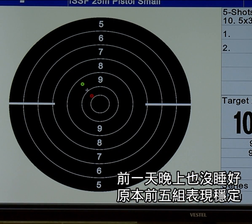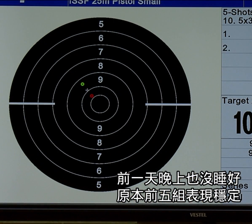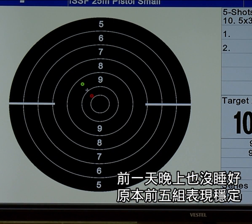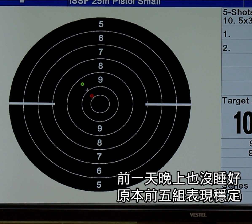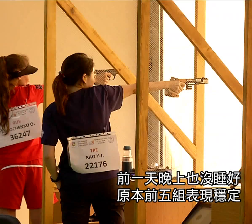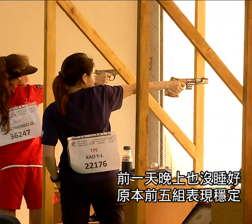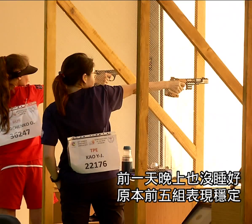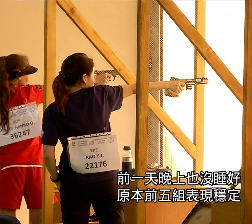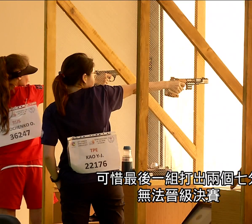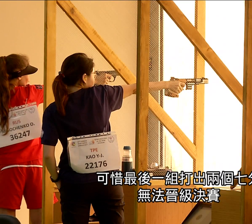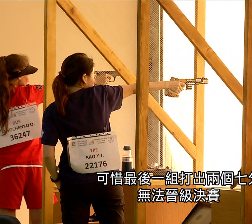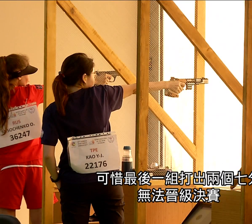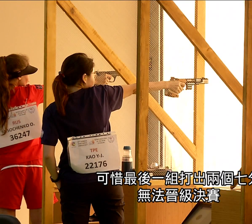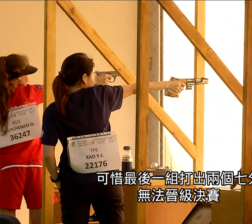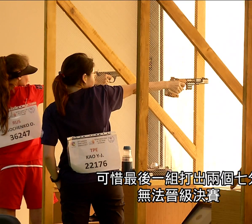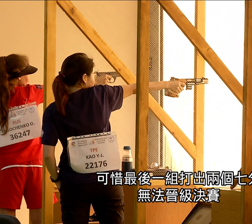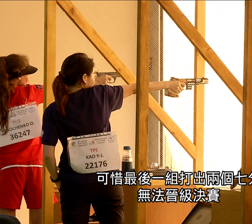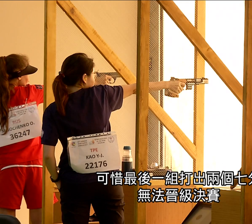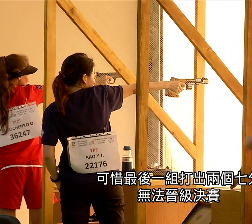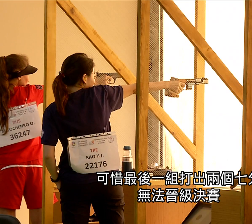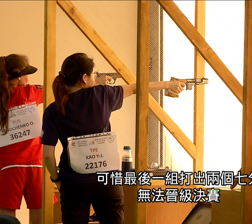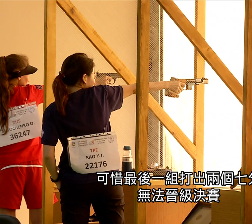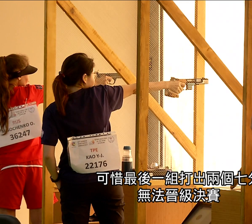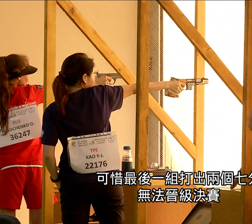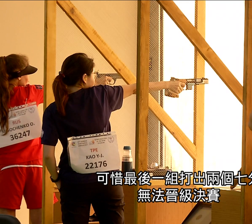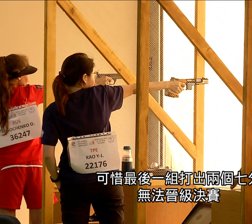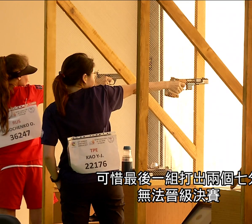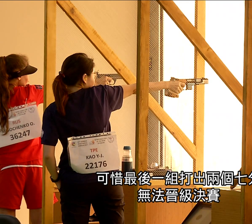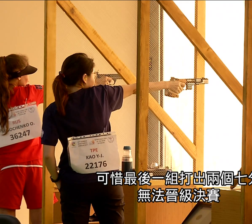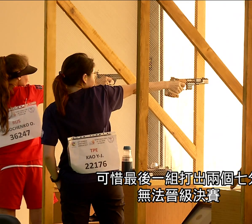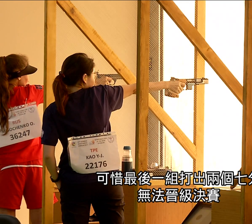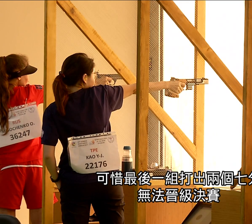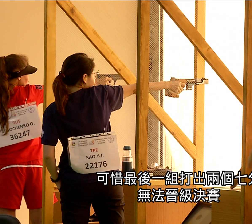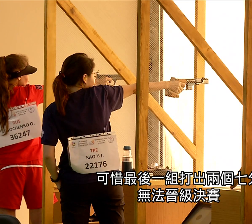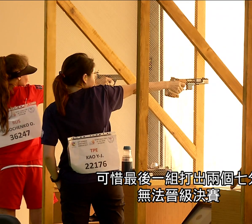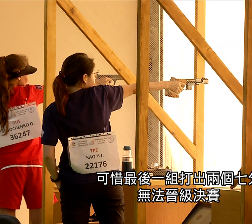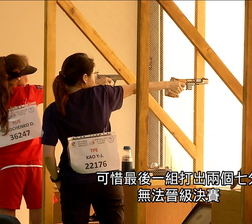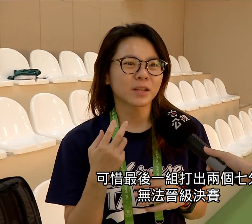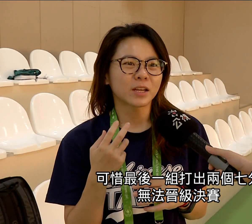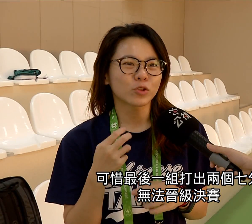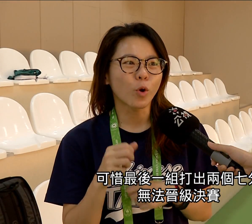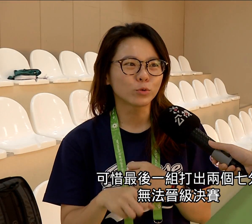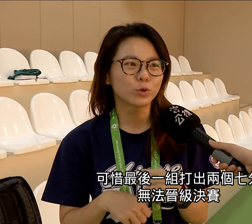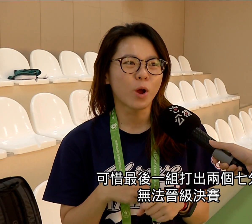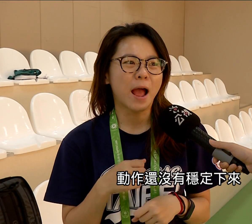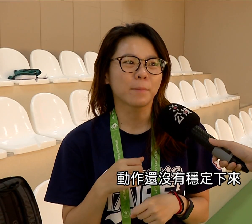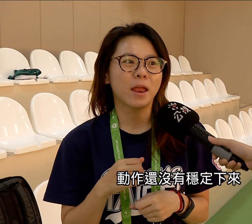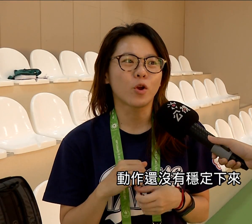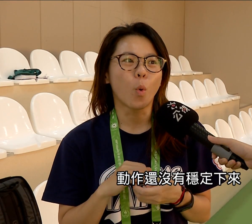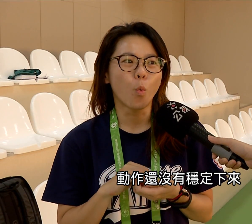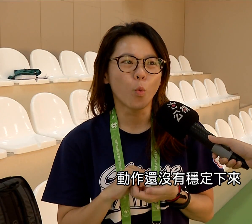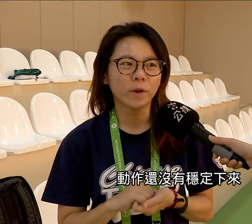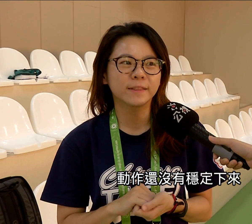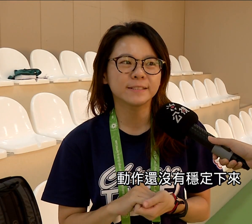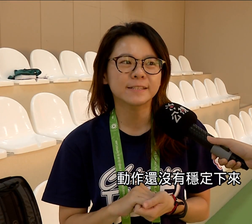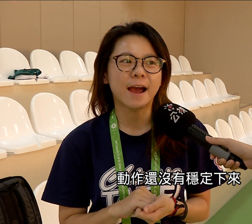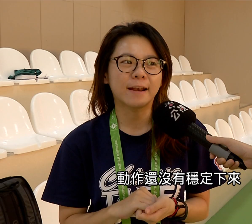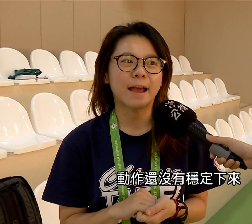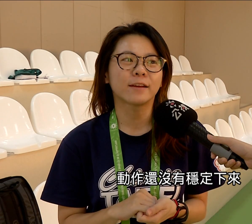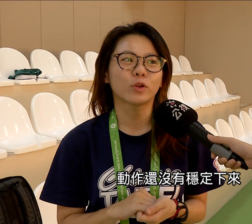定，可惜最后一组打出了两个七分，无法晋级决赛。 哦，就还没有我的渣啦，对，